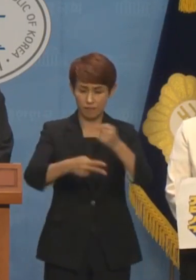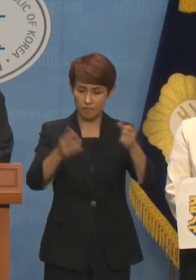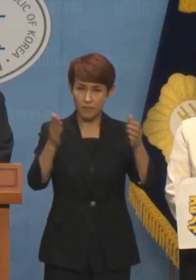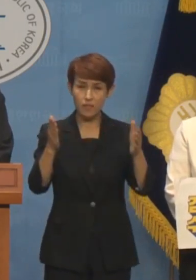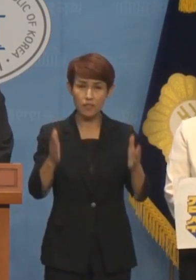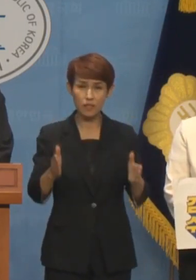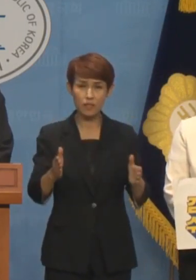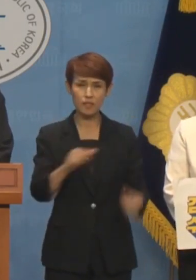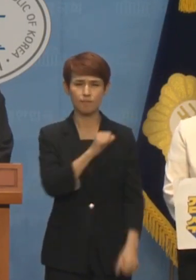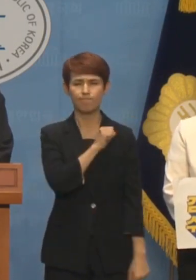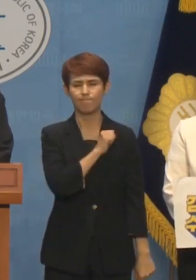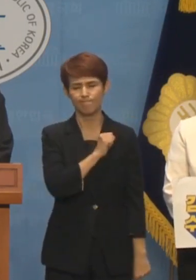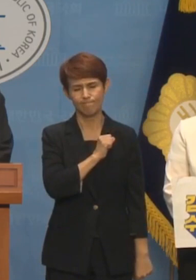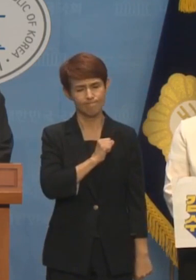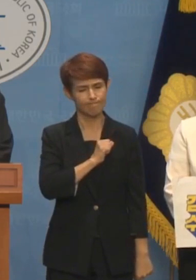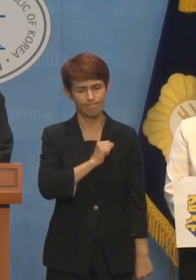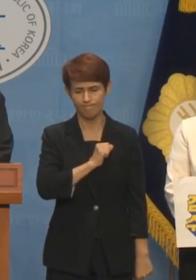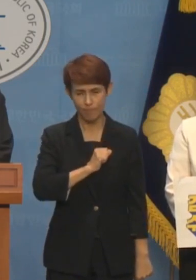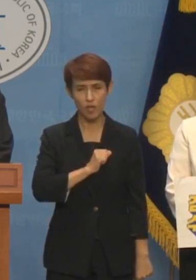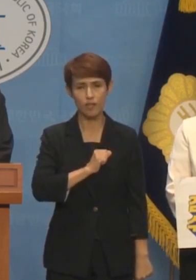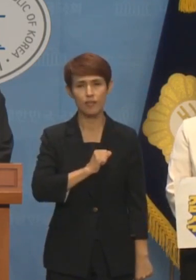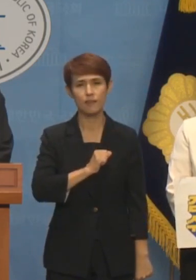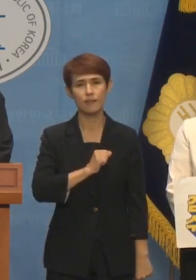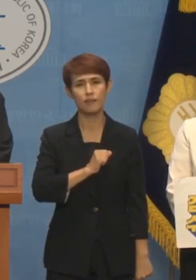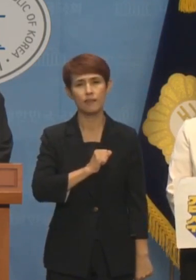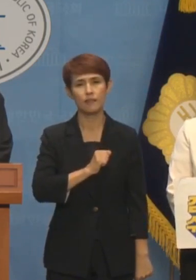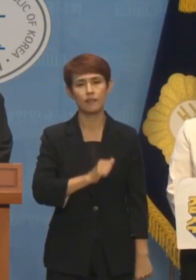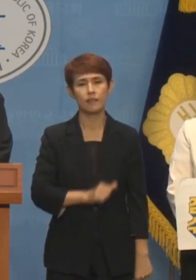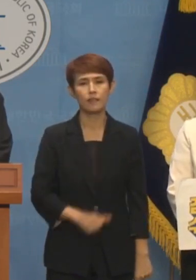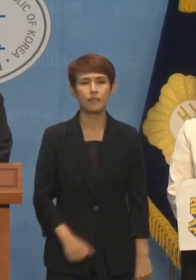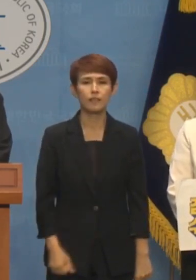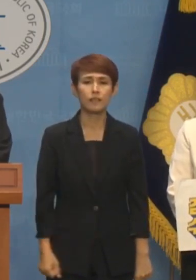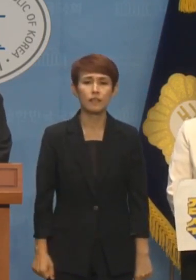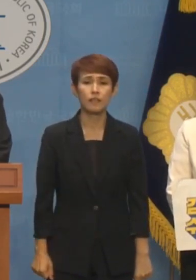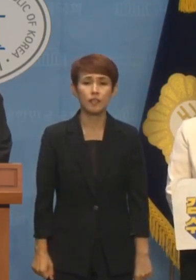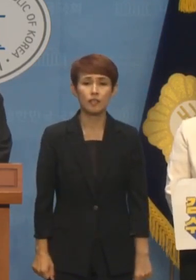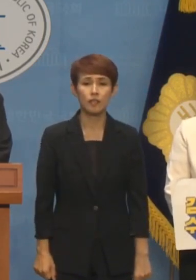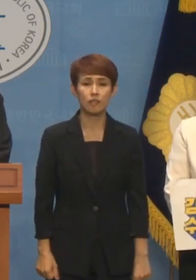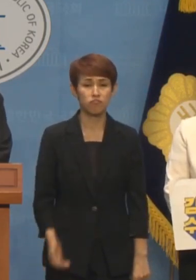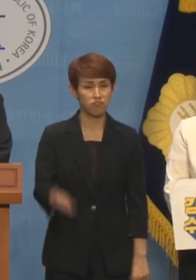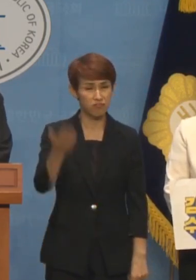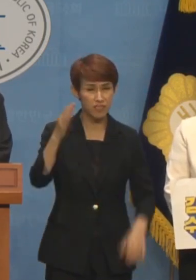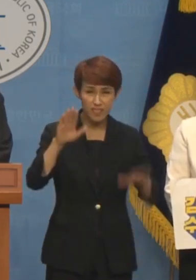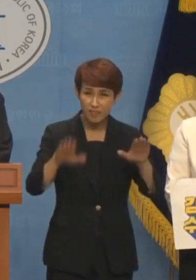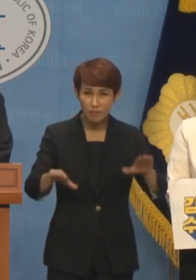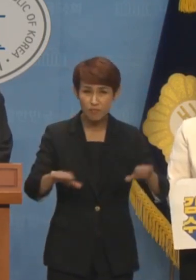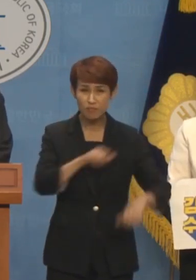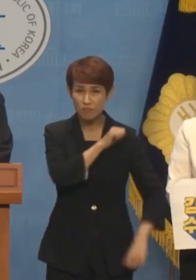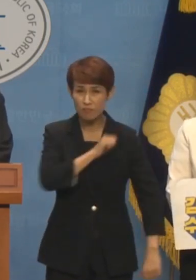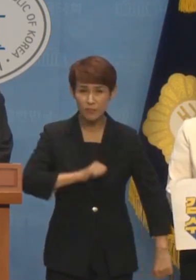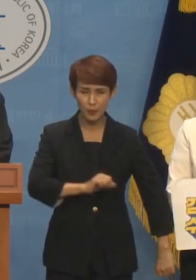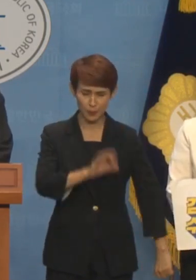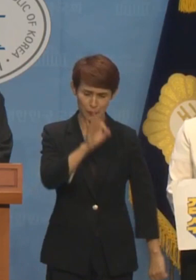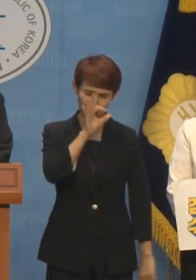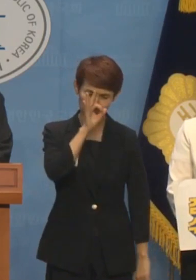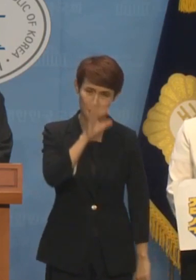우리가 참을 만큼 참았고 견딜 만큼 견뎠습니다. 이제는 참을 수도 견딜 수도